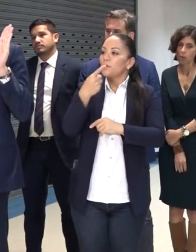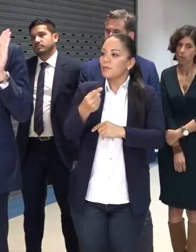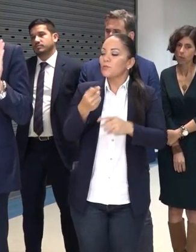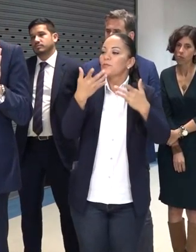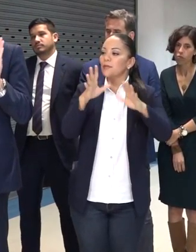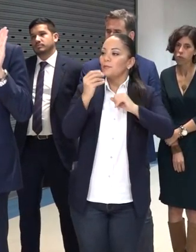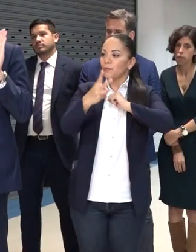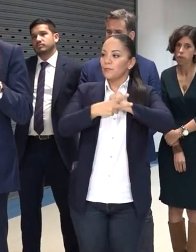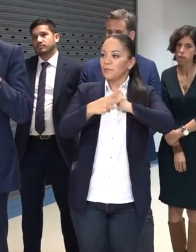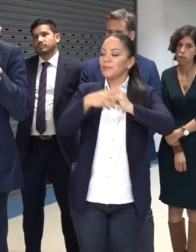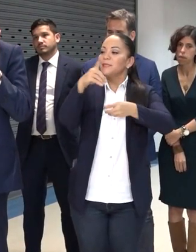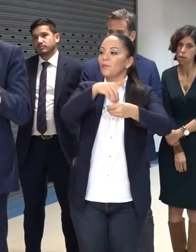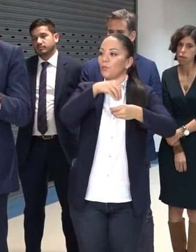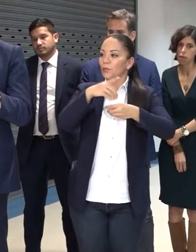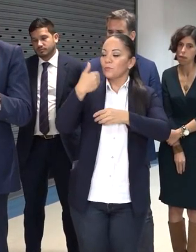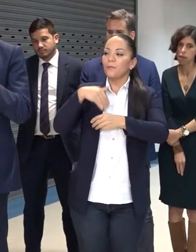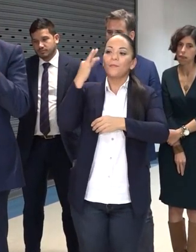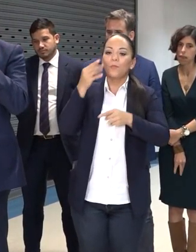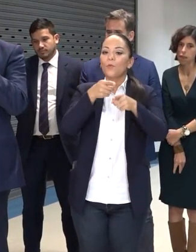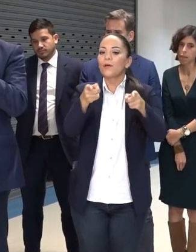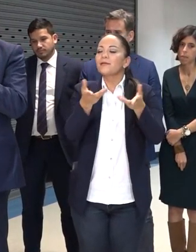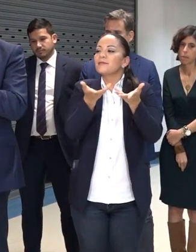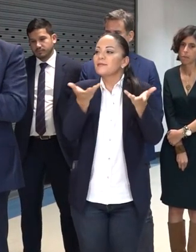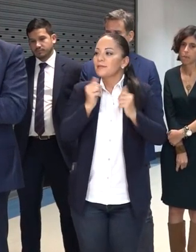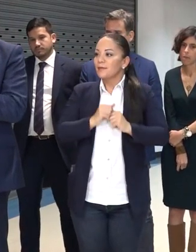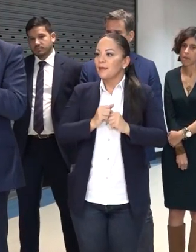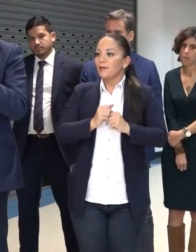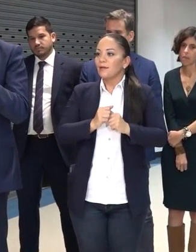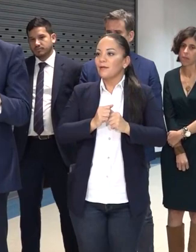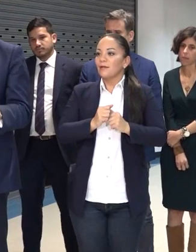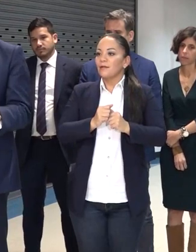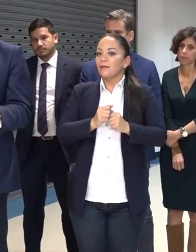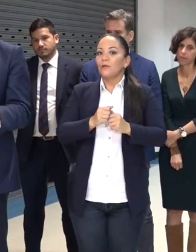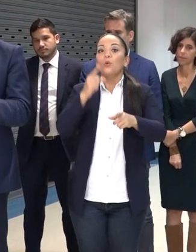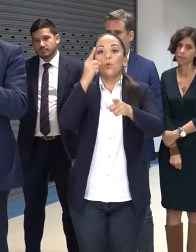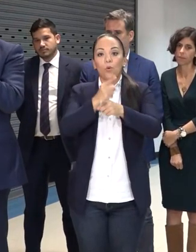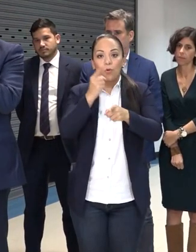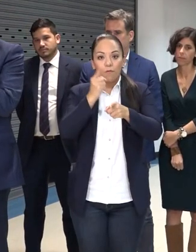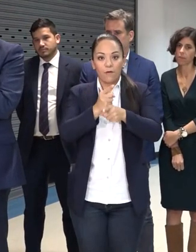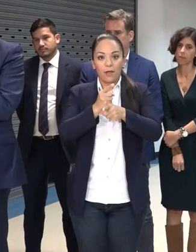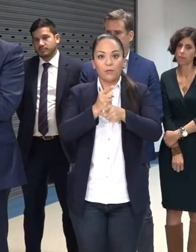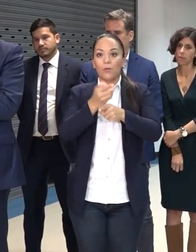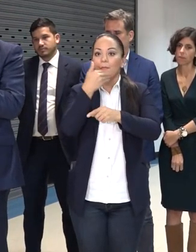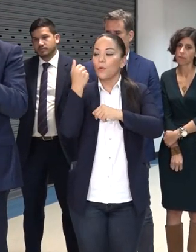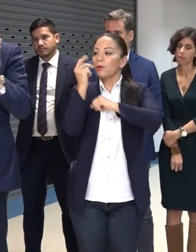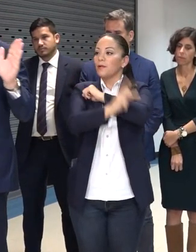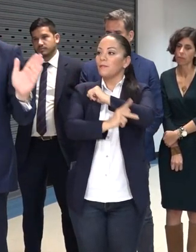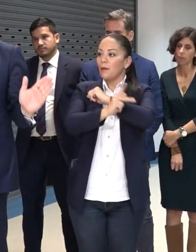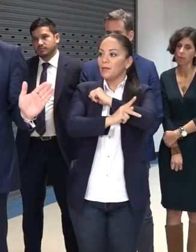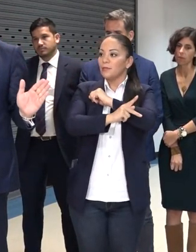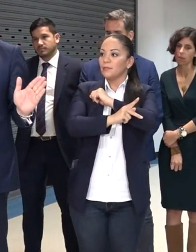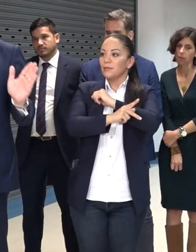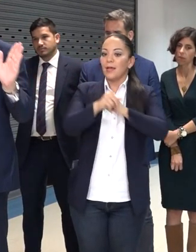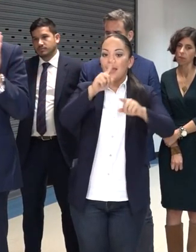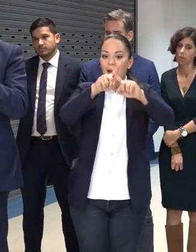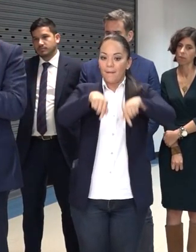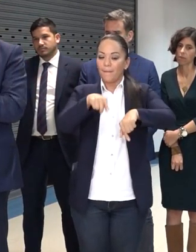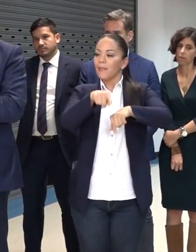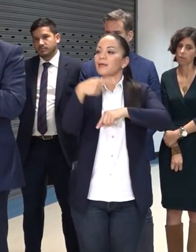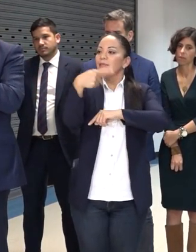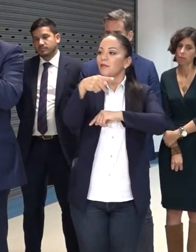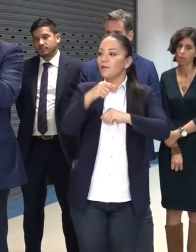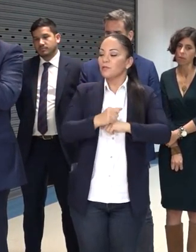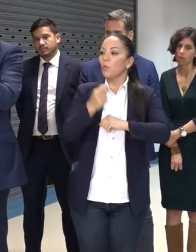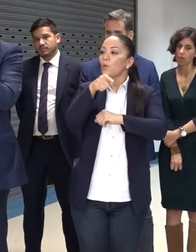a los señores diputados, a las señoras diputadas, que lo patriótico y correcto es eliminar ese riesgo, porque